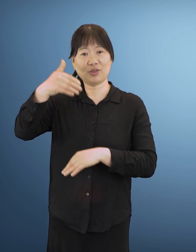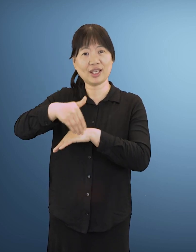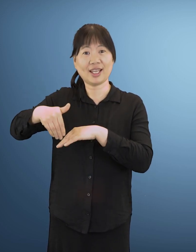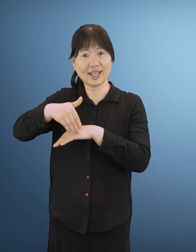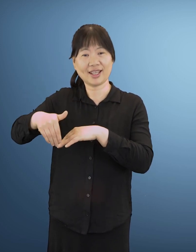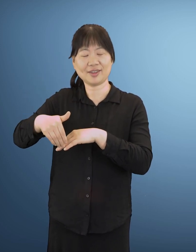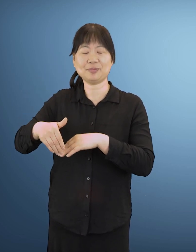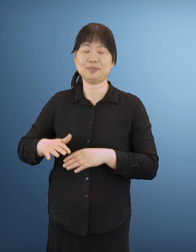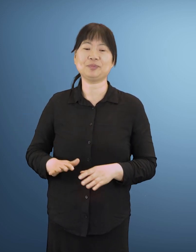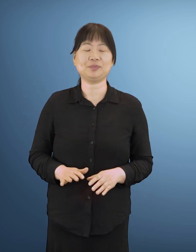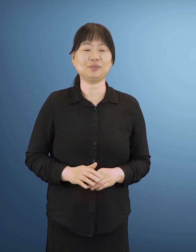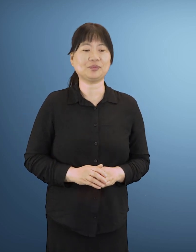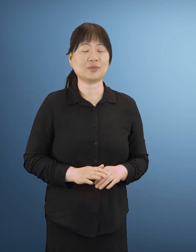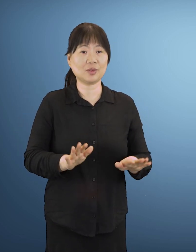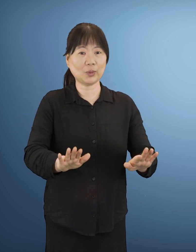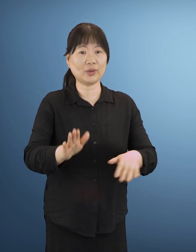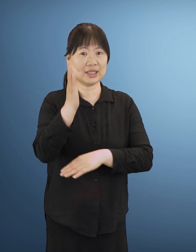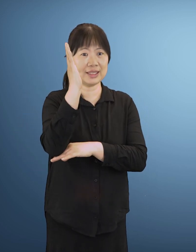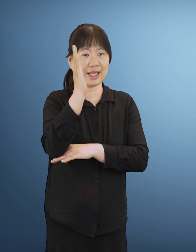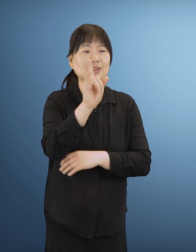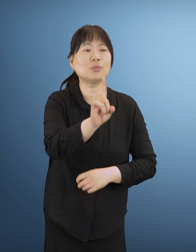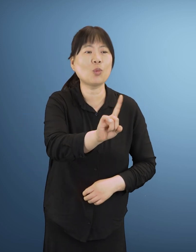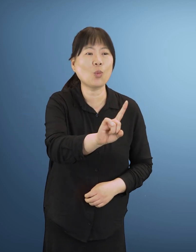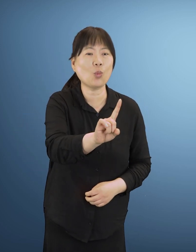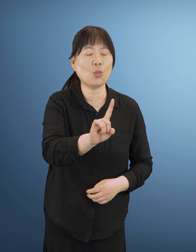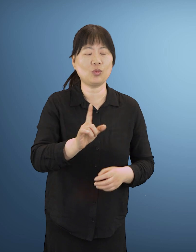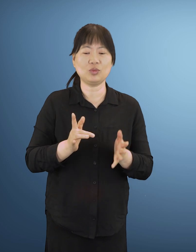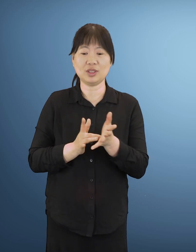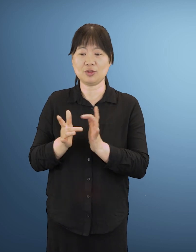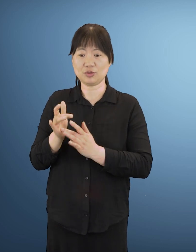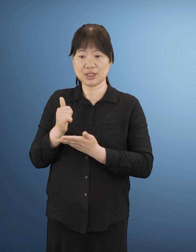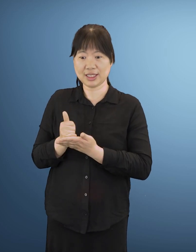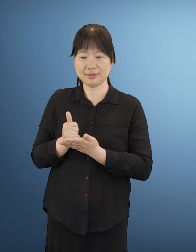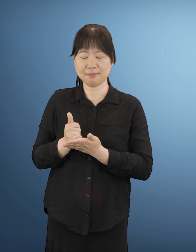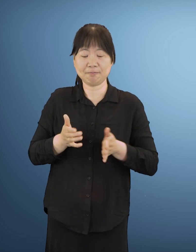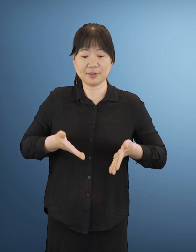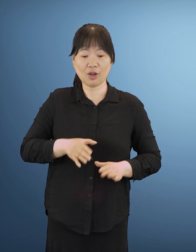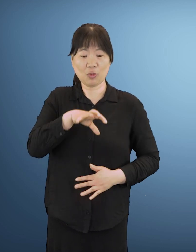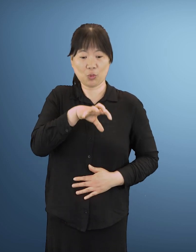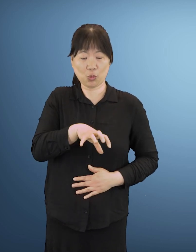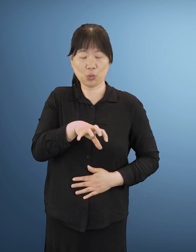오늘 이야기는 예수님이 고향을 방문하게 되죠. 네.